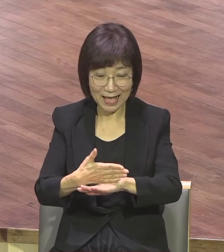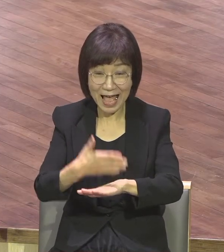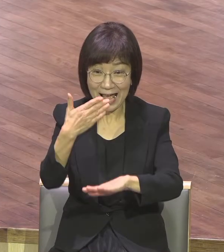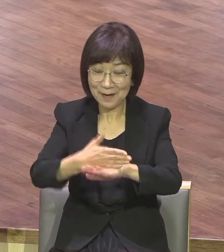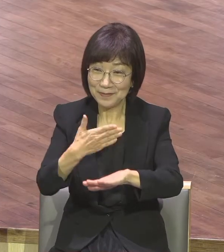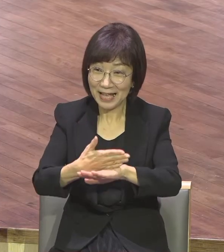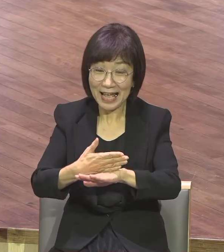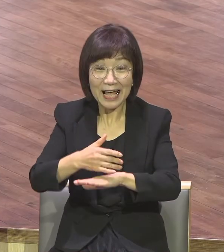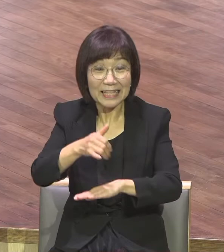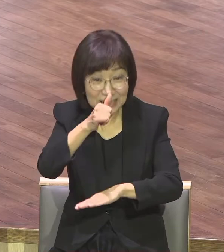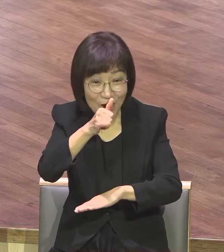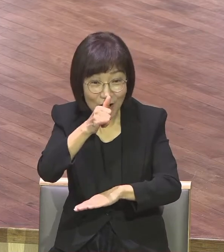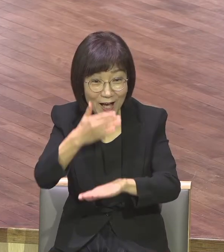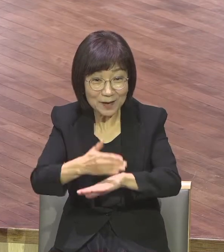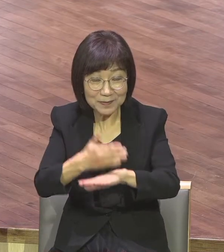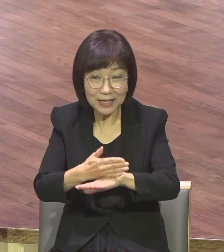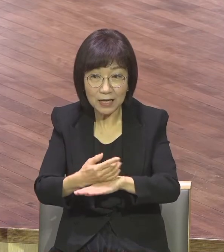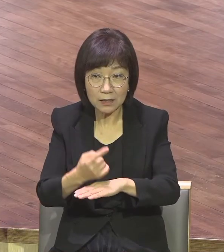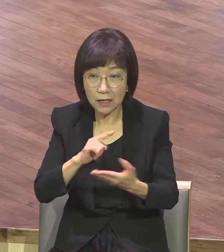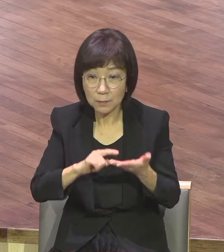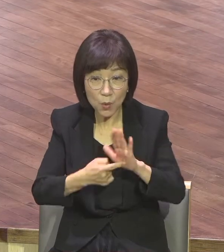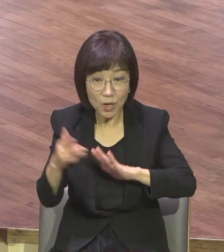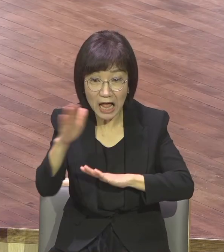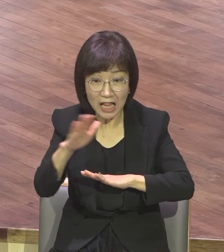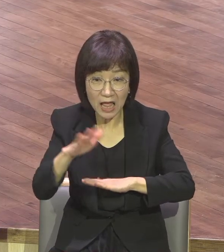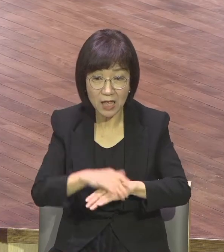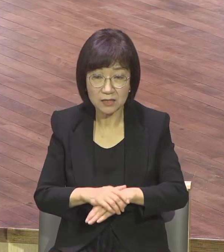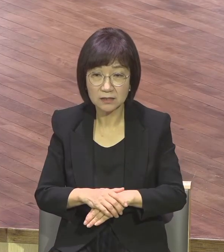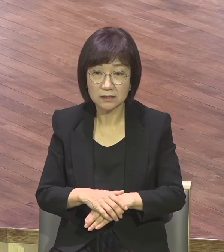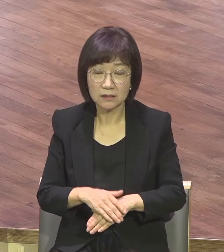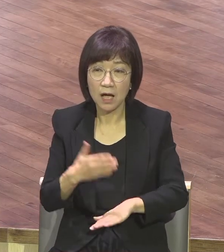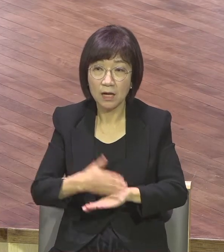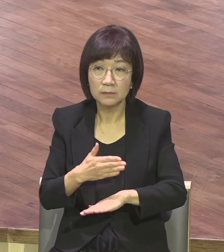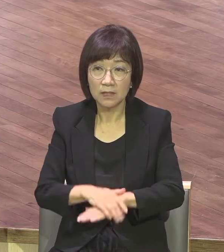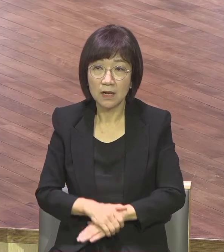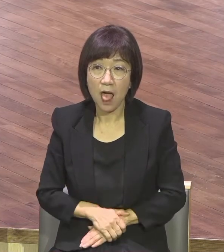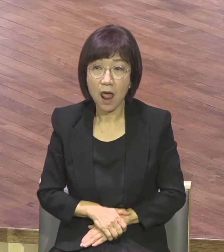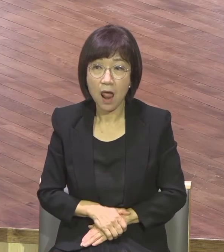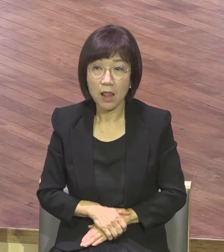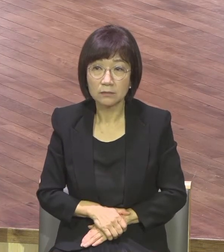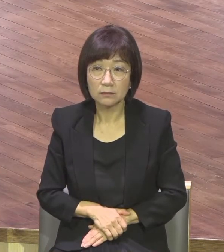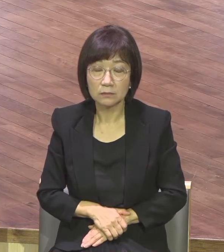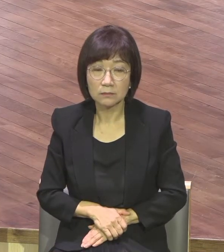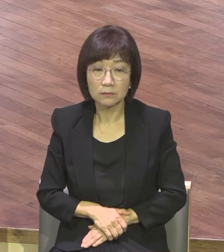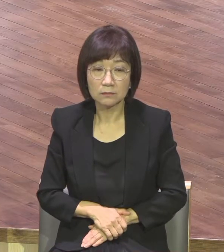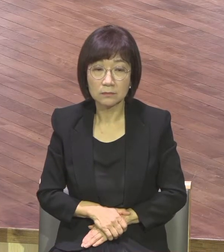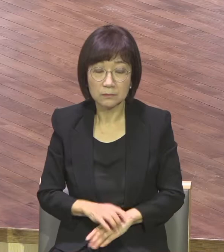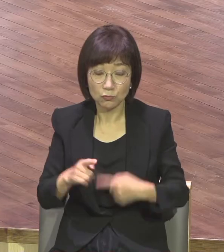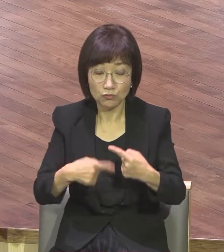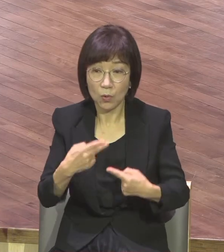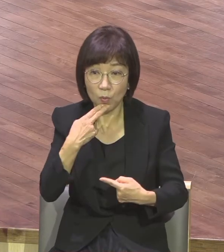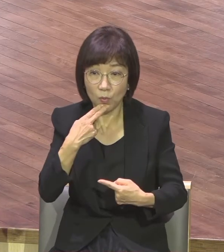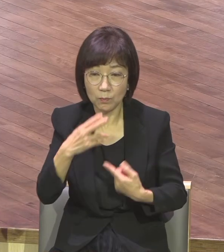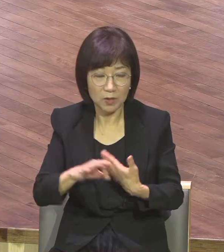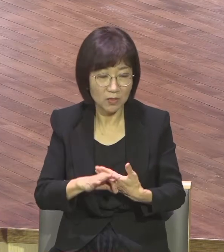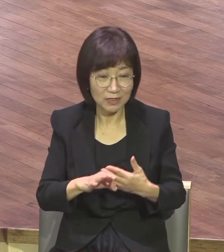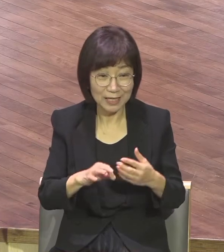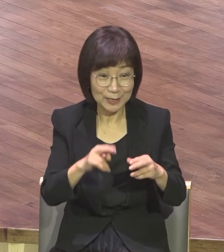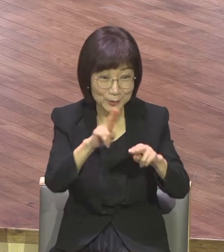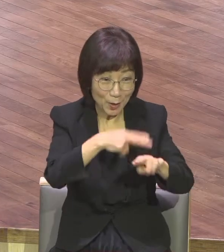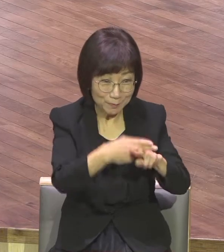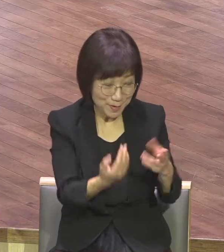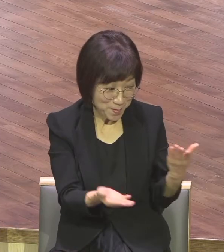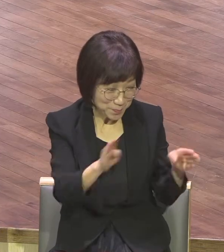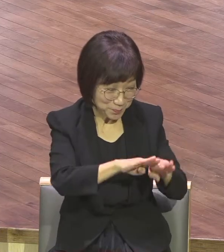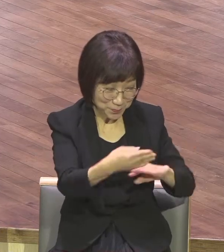표현하지 않는 것은 선물을 포장해놓고 주지 않은 것 같다. 그 말을 했어요. 자,